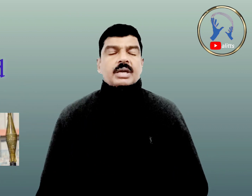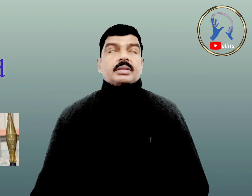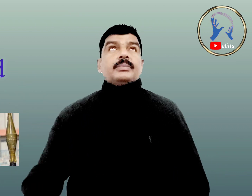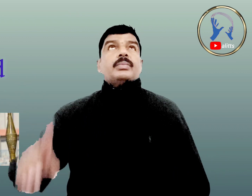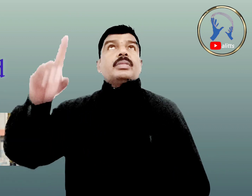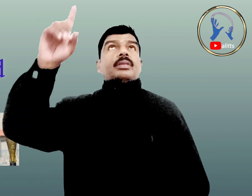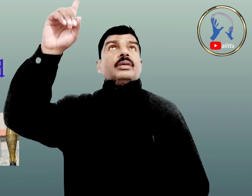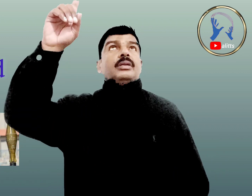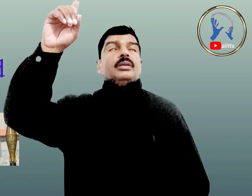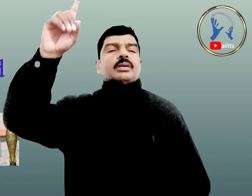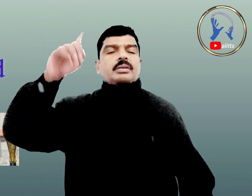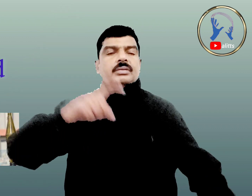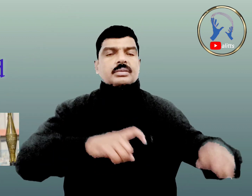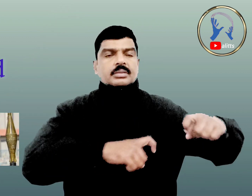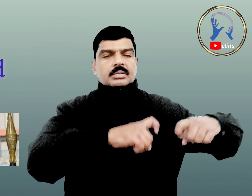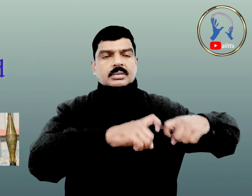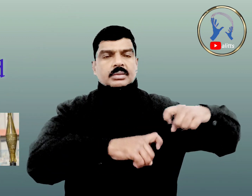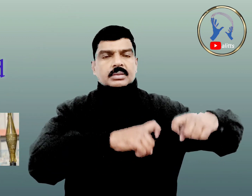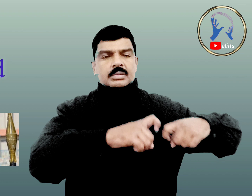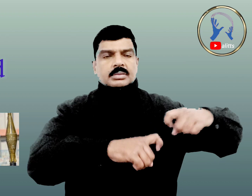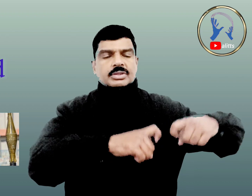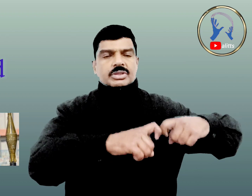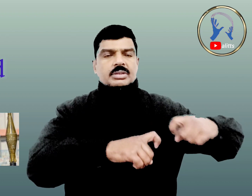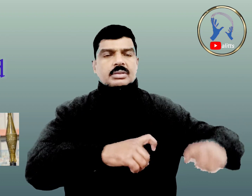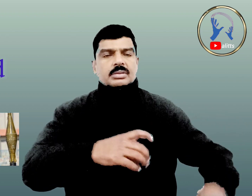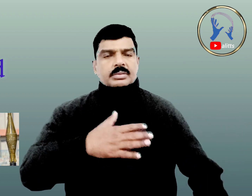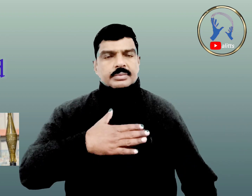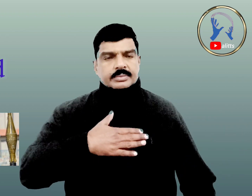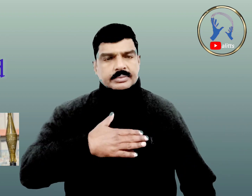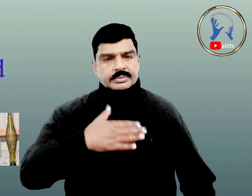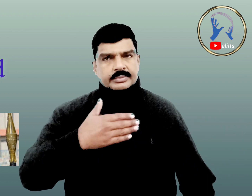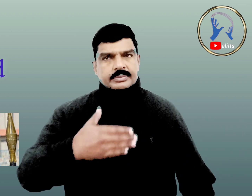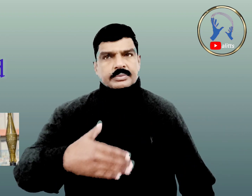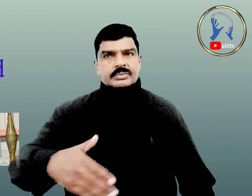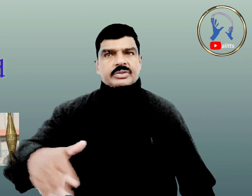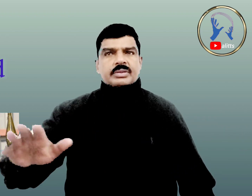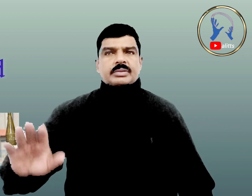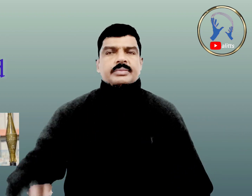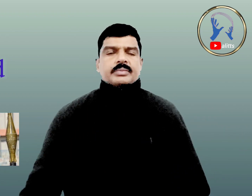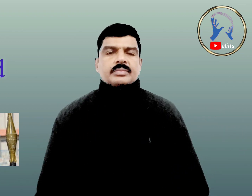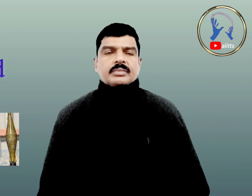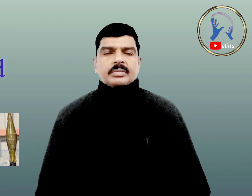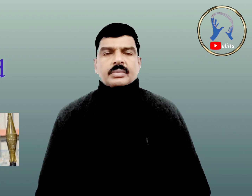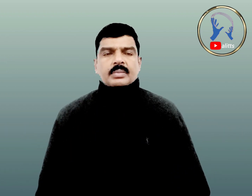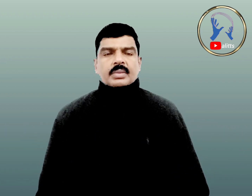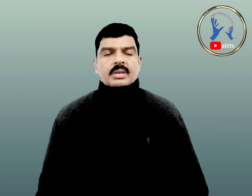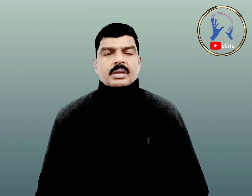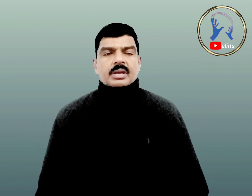جہاد، اللہ، جنگ، جانا۔